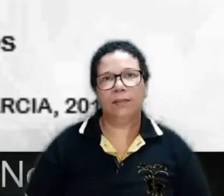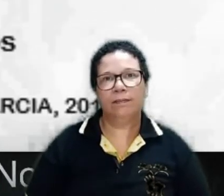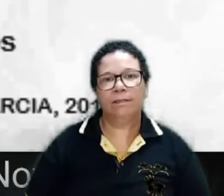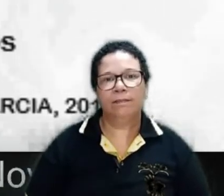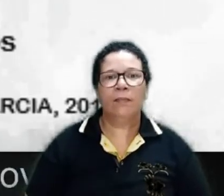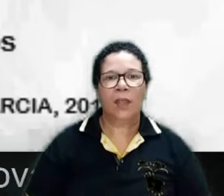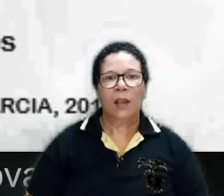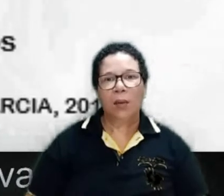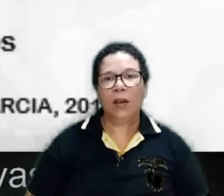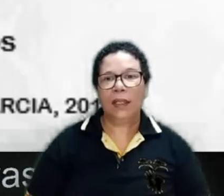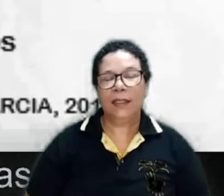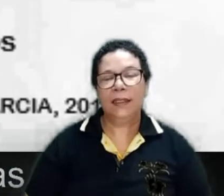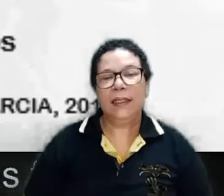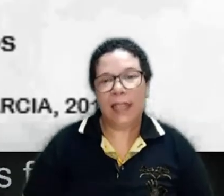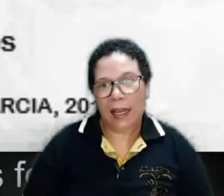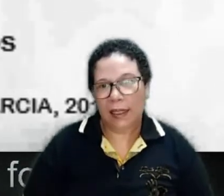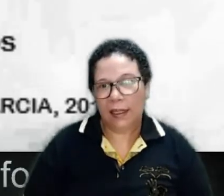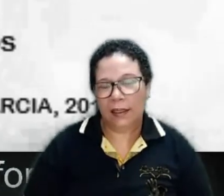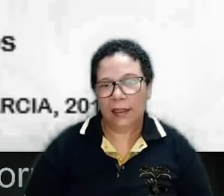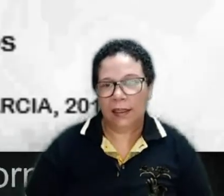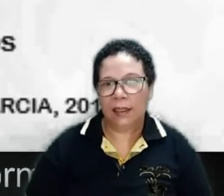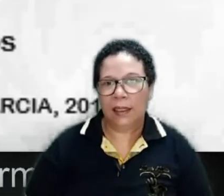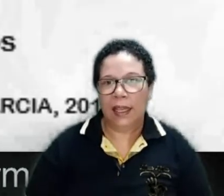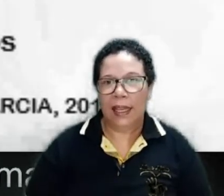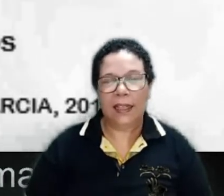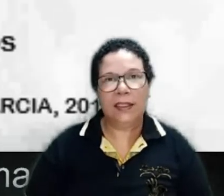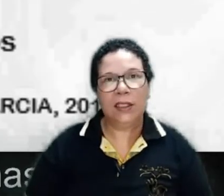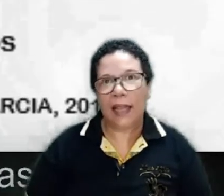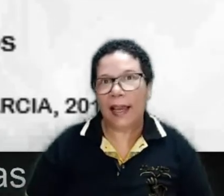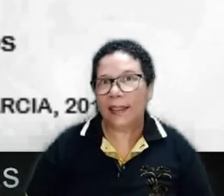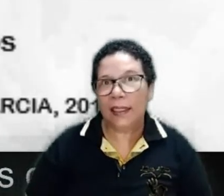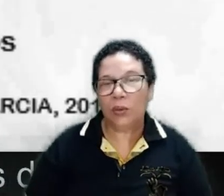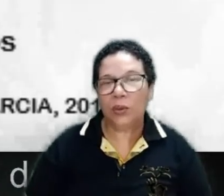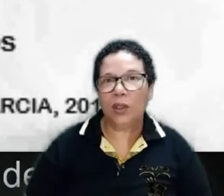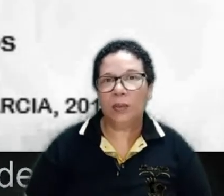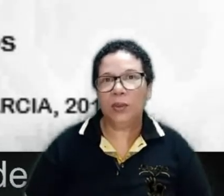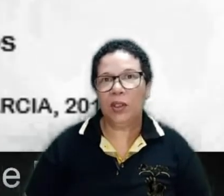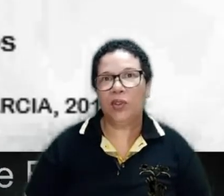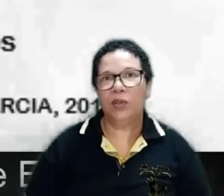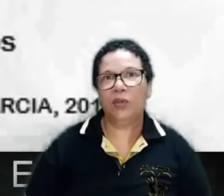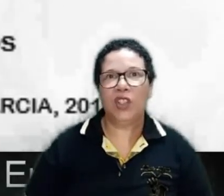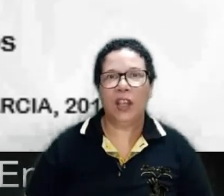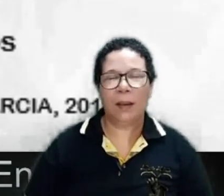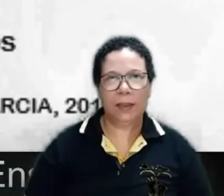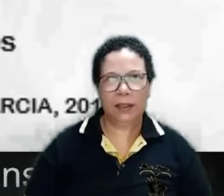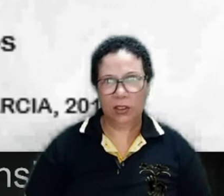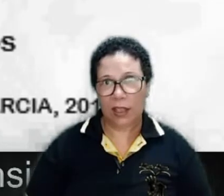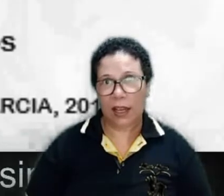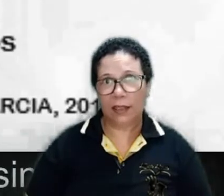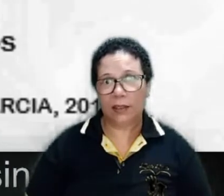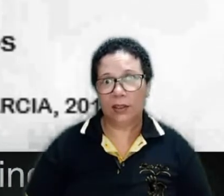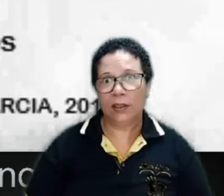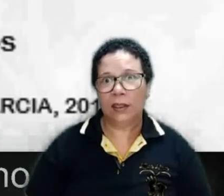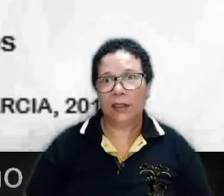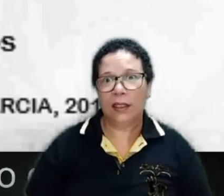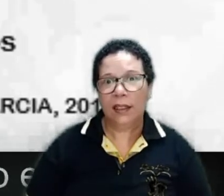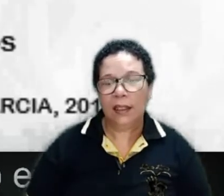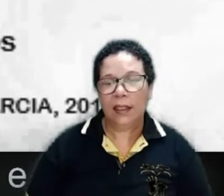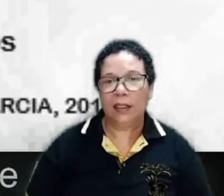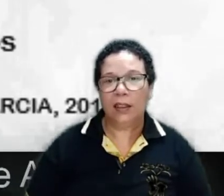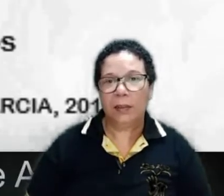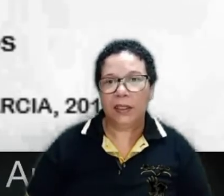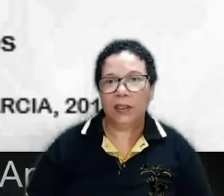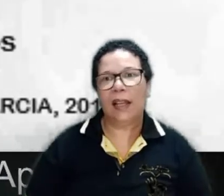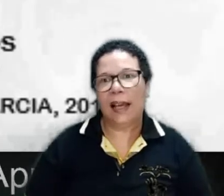planejamento. Por que ensinar? Relacionar aí os objetivos de aprendizagem, Então é preciso